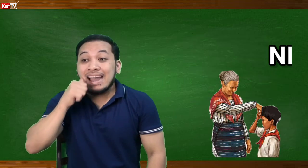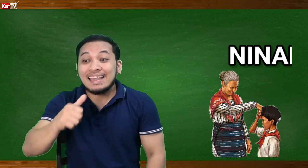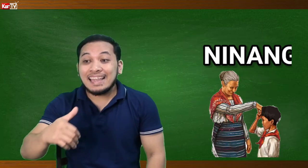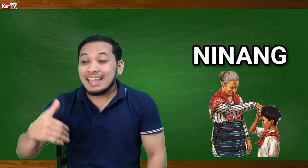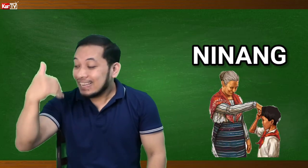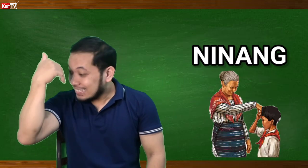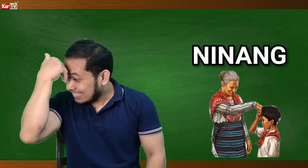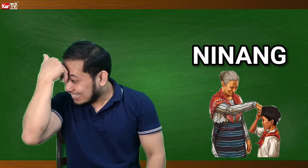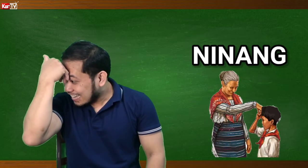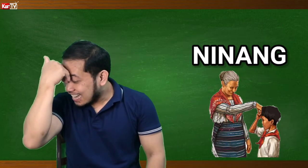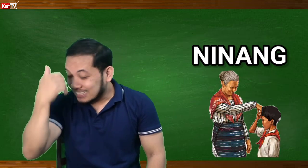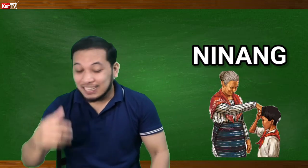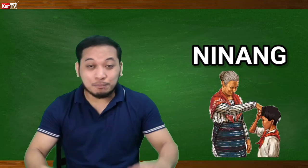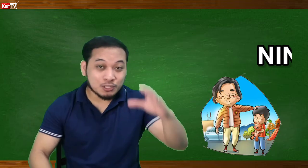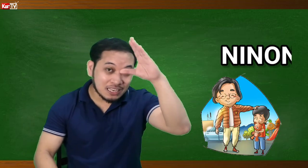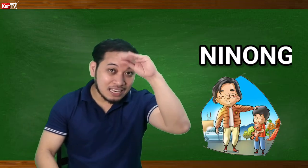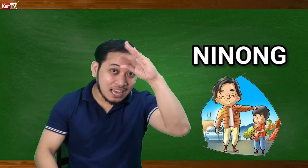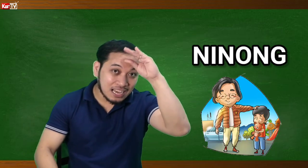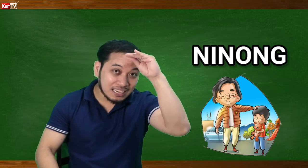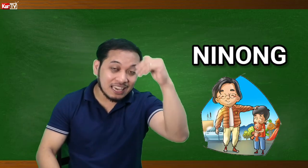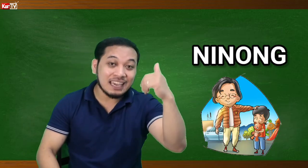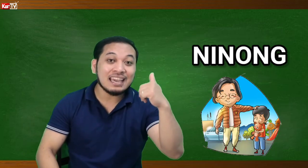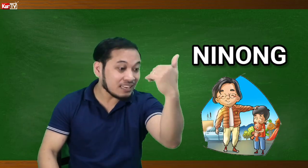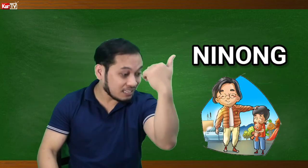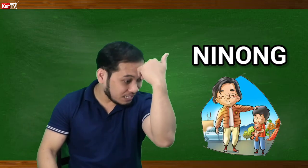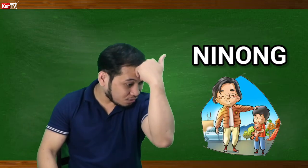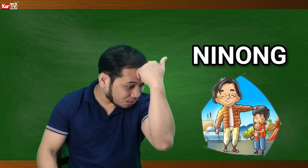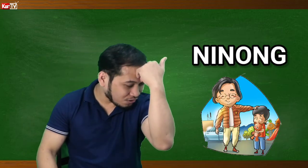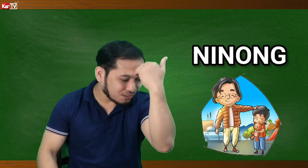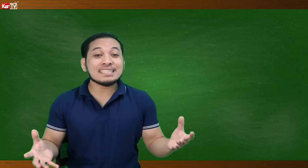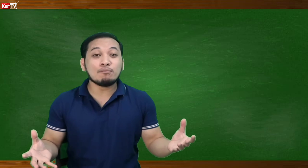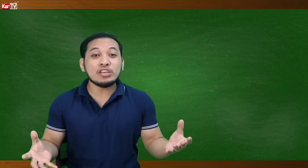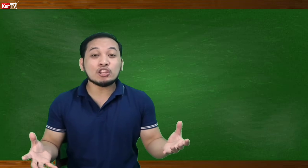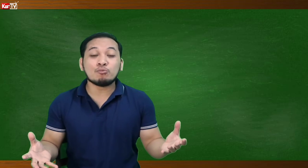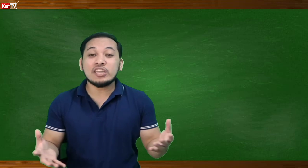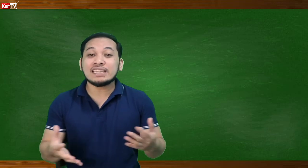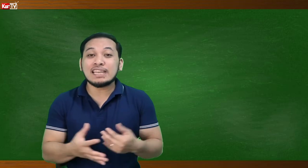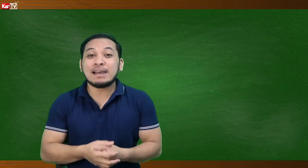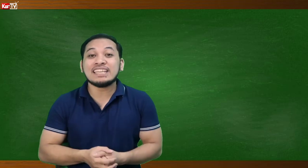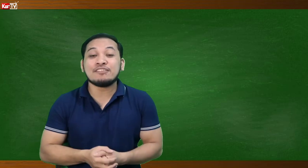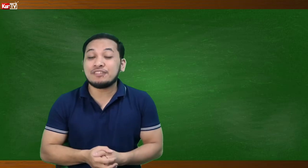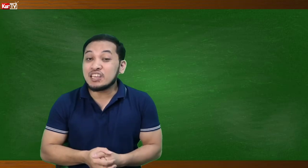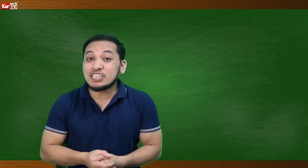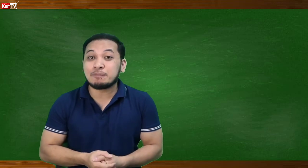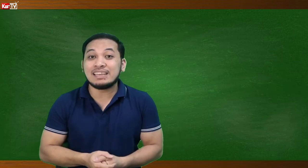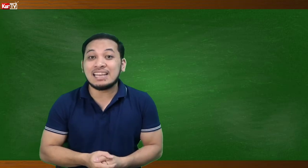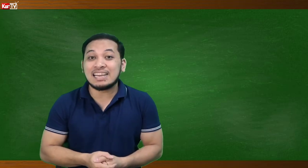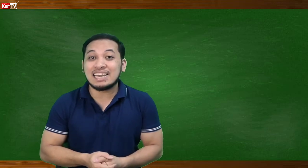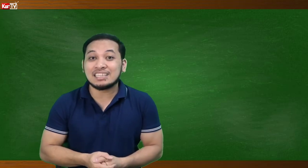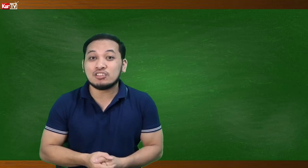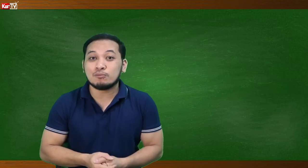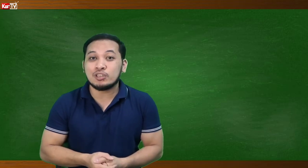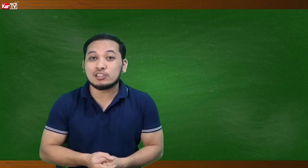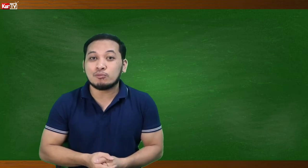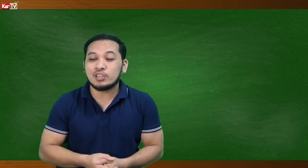babae, ninang. Tapos, lalaki, ninong. Sa monito-monita naman, i-fingerspell na lang natin yung